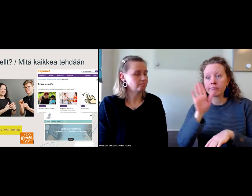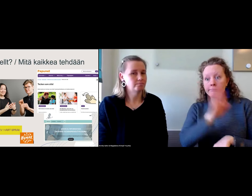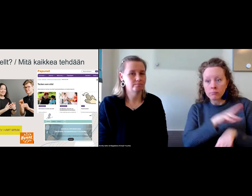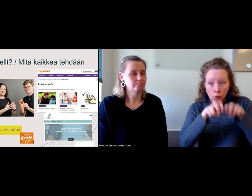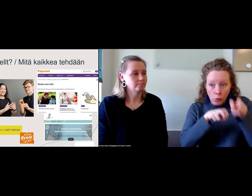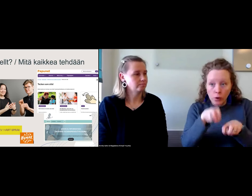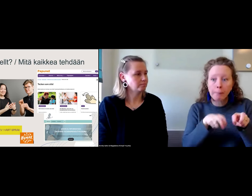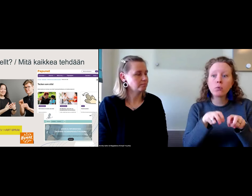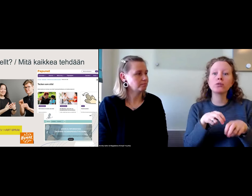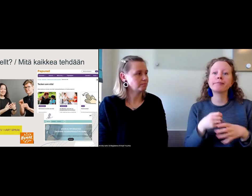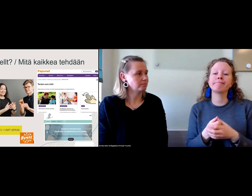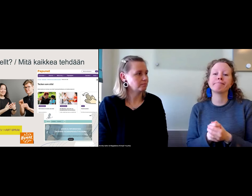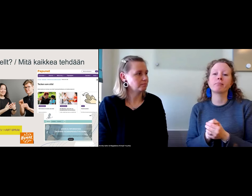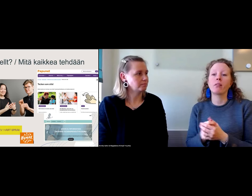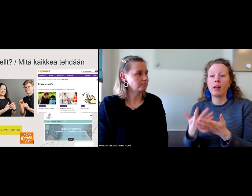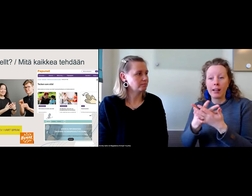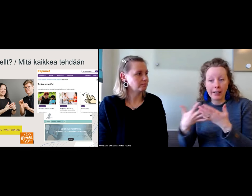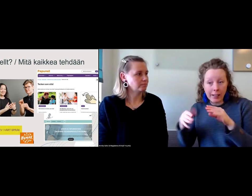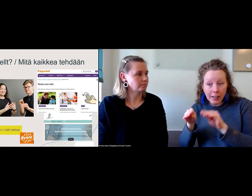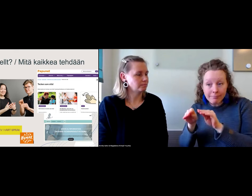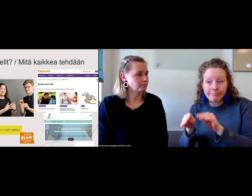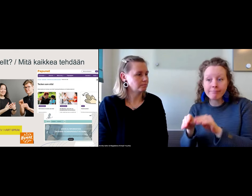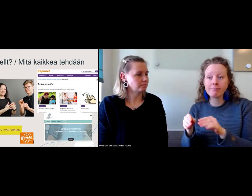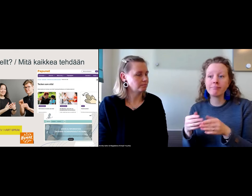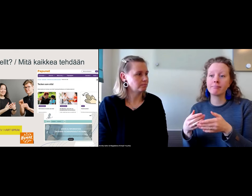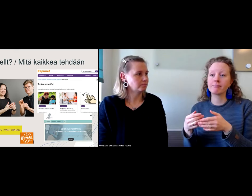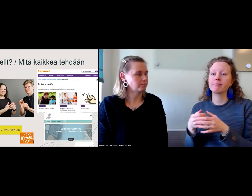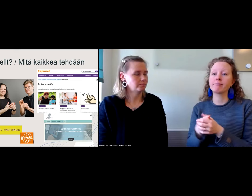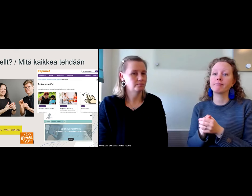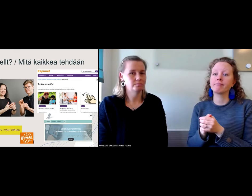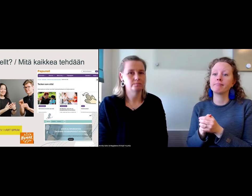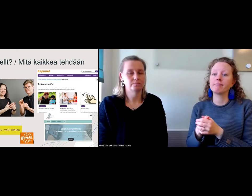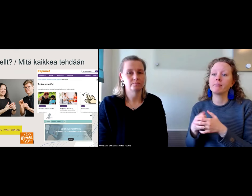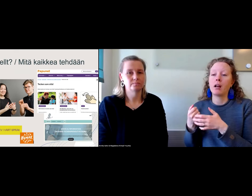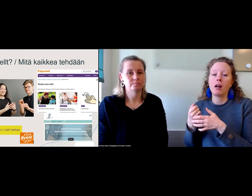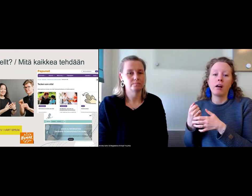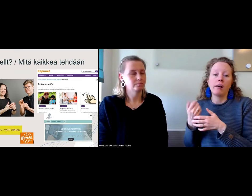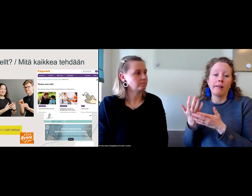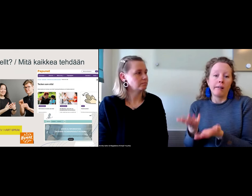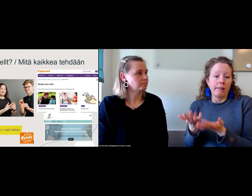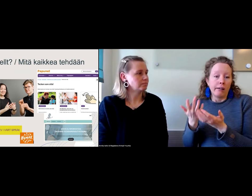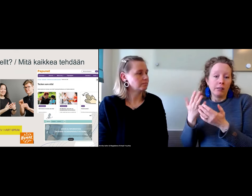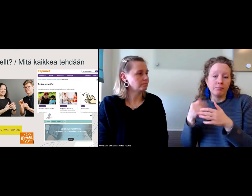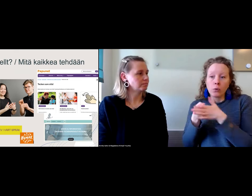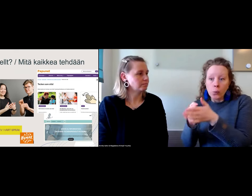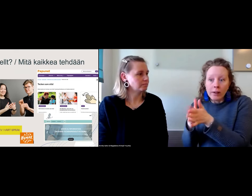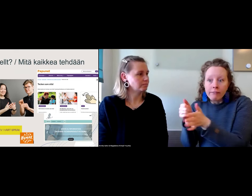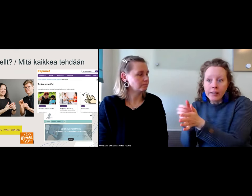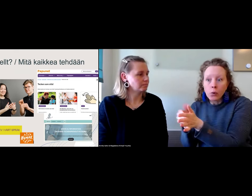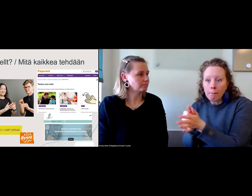hetkellä meillä on 2 paikassa viittomakielen, suomen, ruotsin ja viittomakielen tutkimusta, sitten on opetusta,